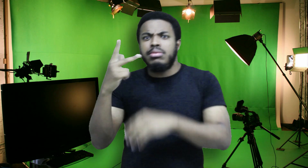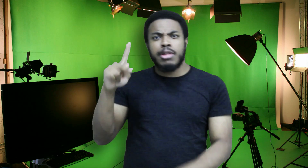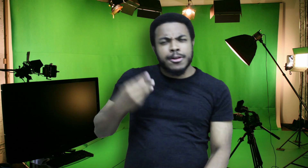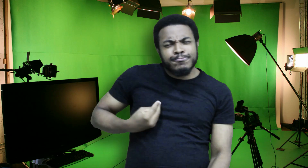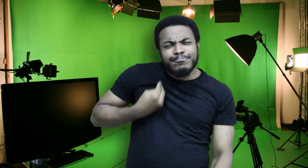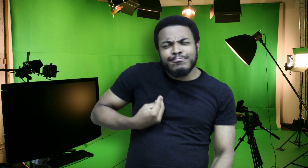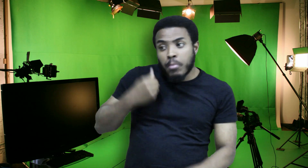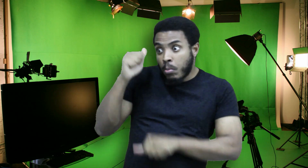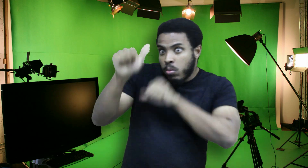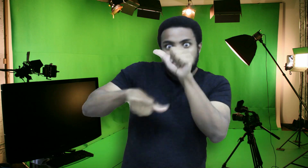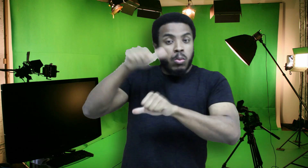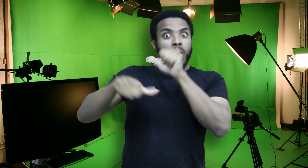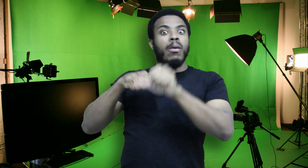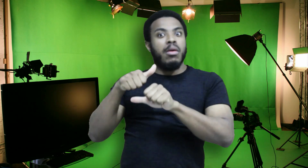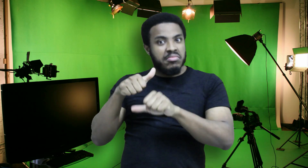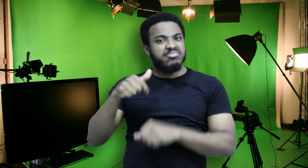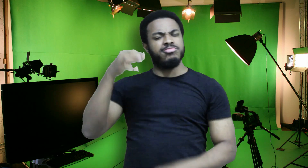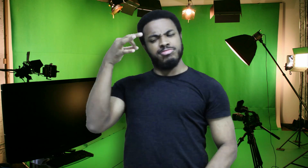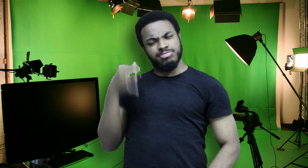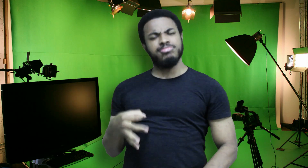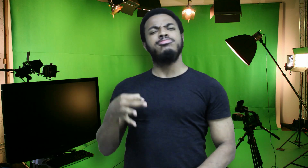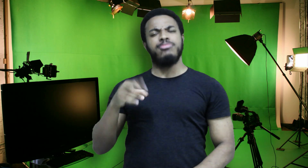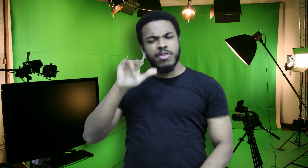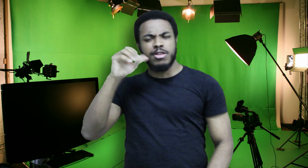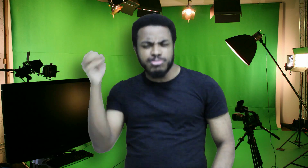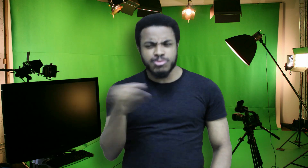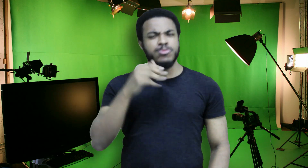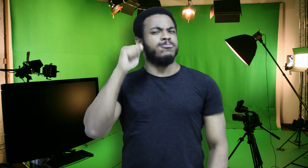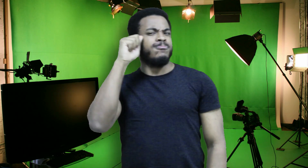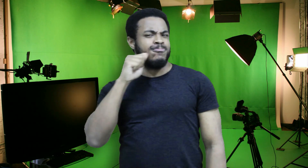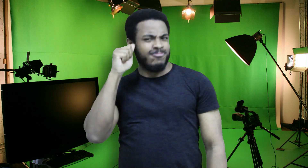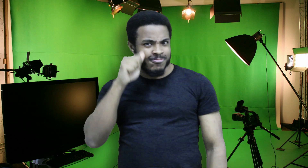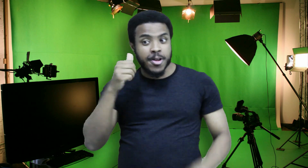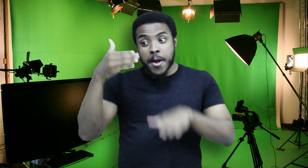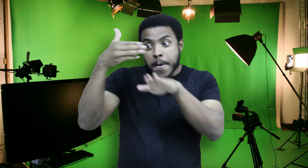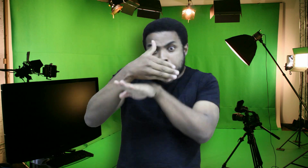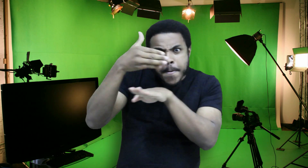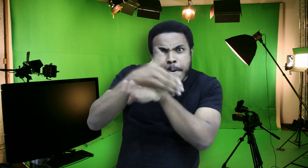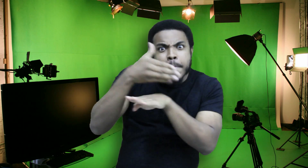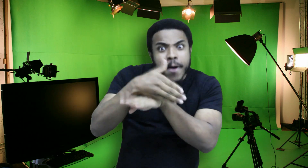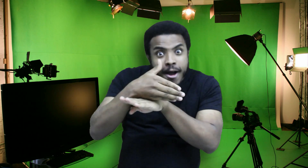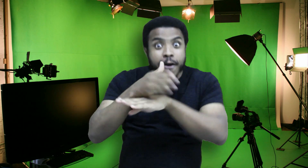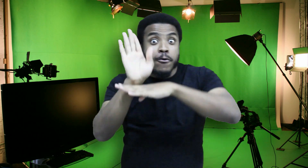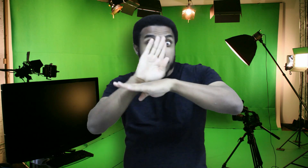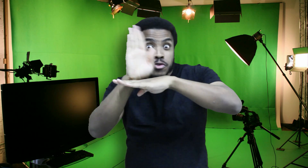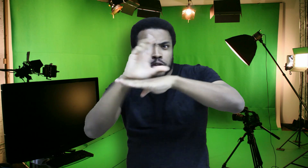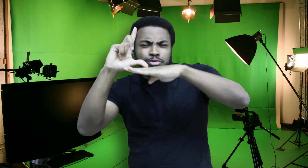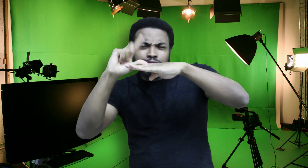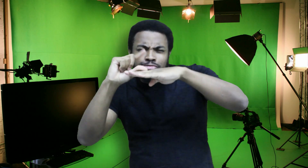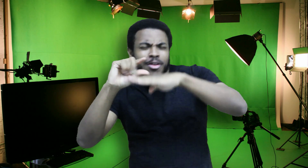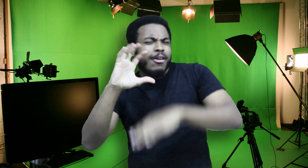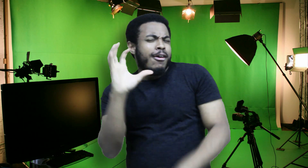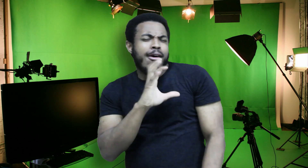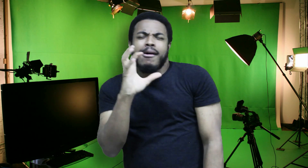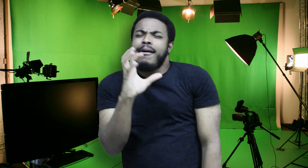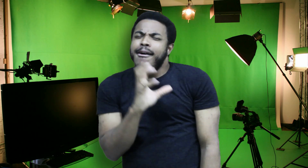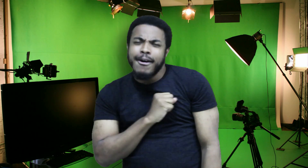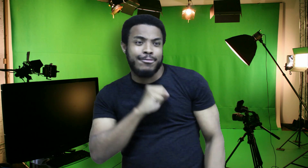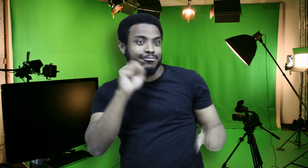E hoje ele se confirmou como um ator mirim surdo ao participar do curta Eu Amei Te Ver. Agora,